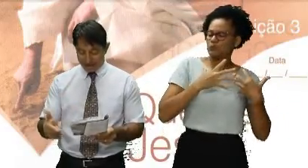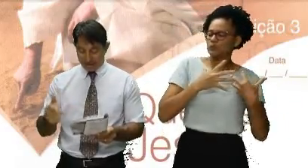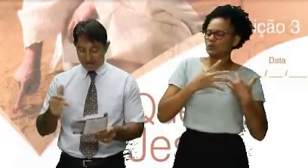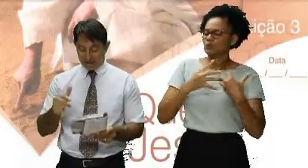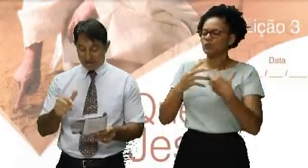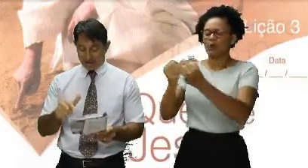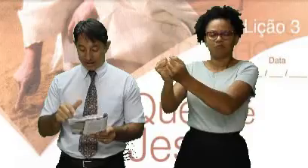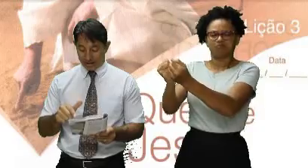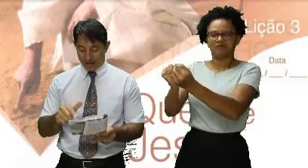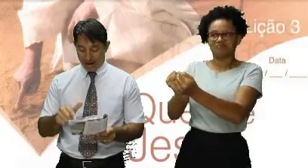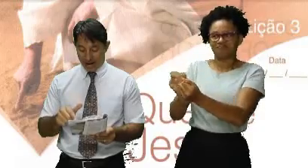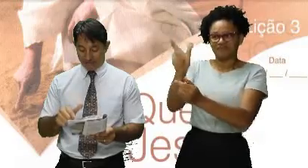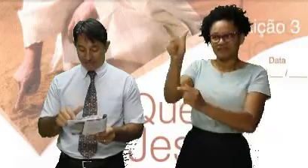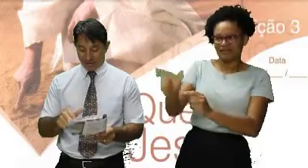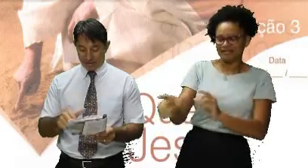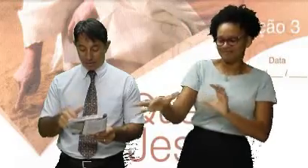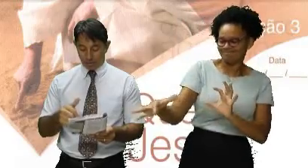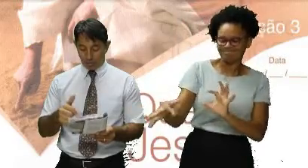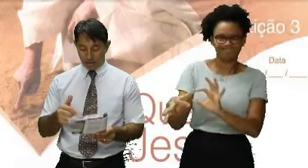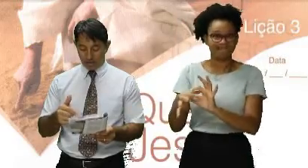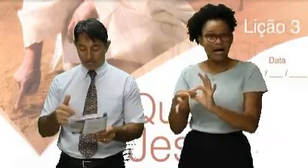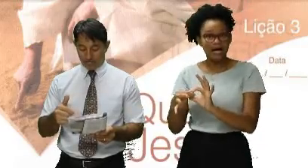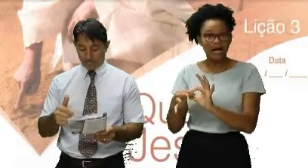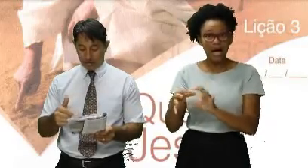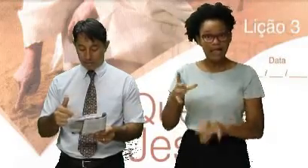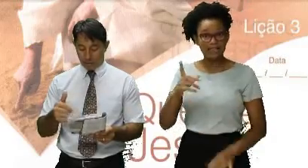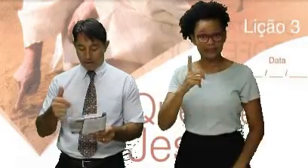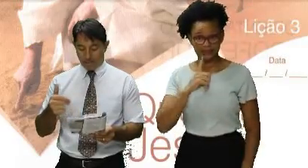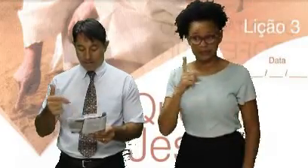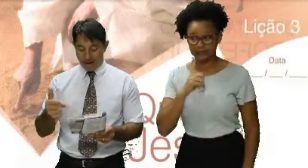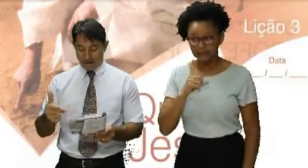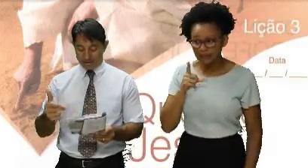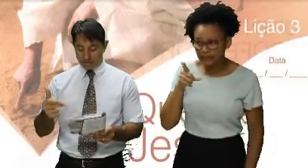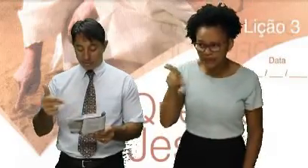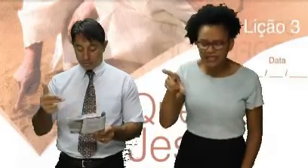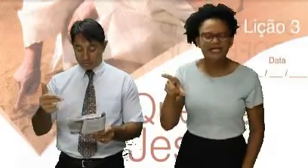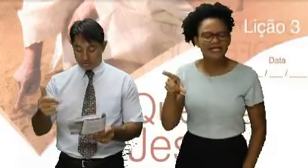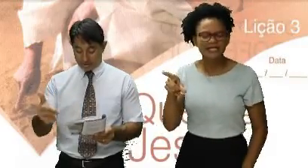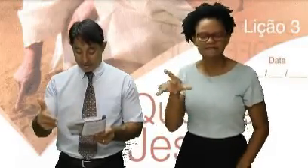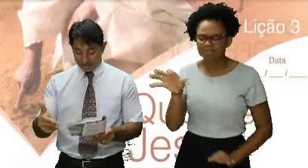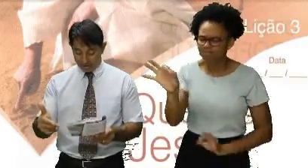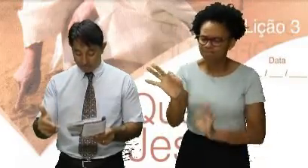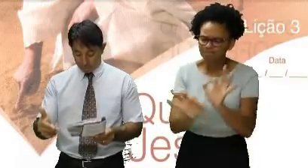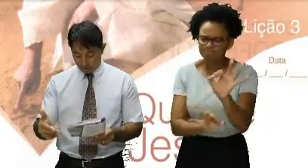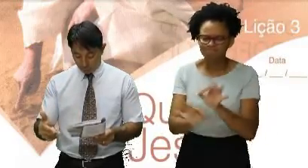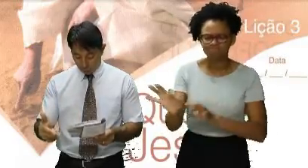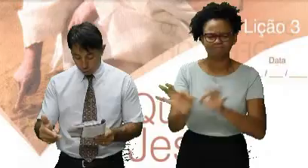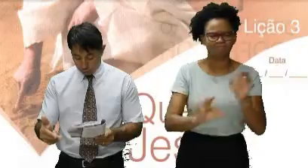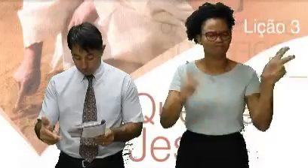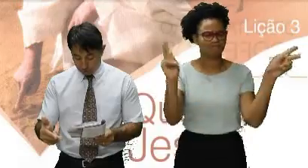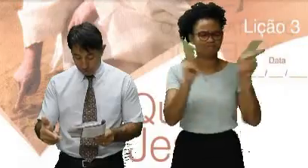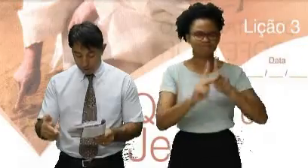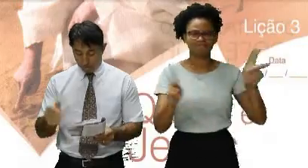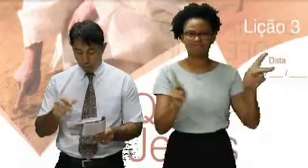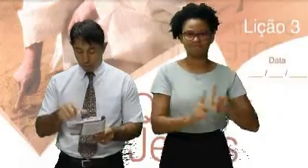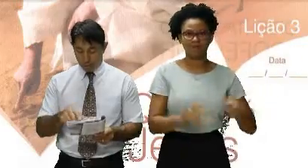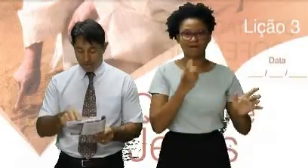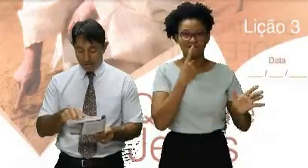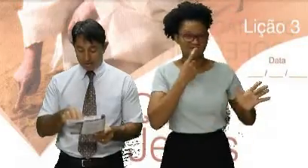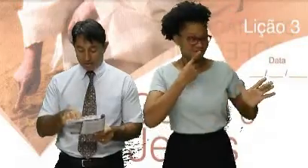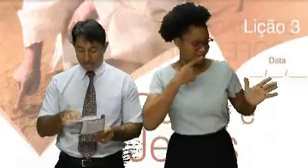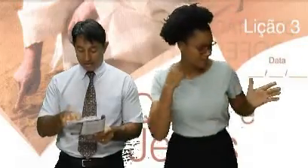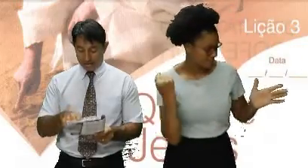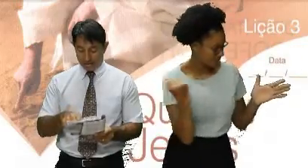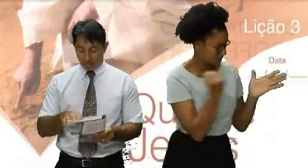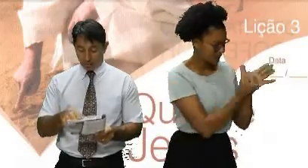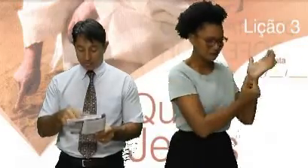habitasse, e que, havendo por ele feito a paz pelo sangue da sua cruz, por